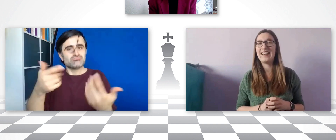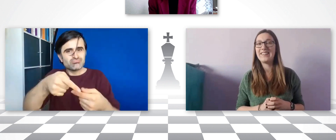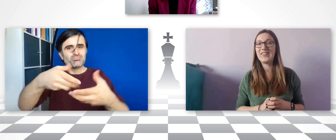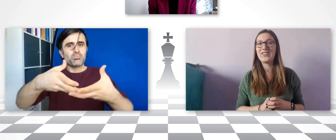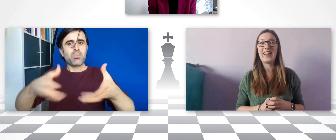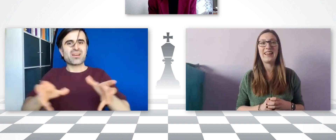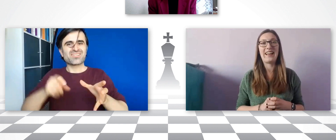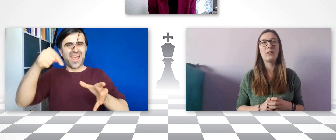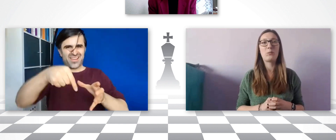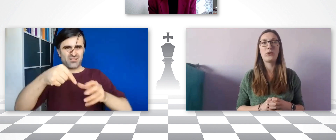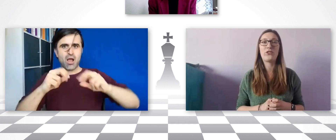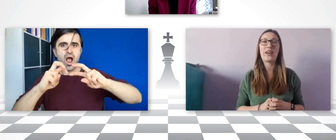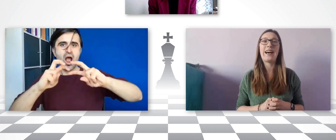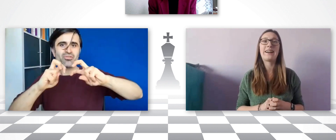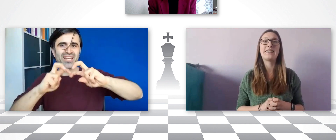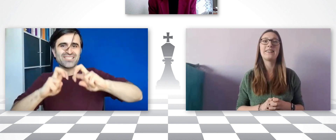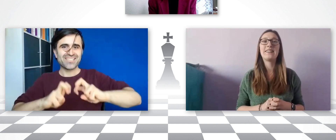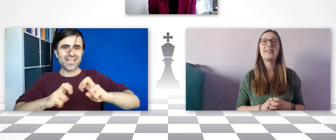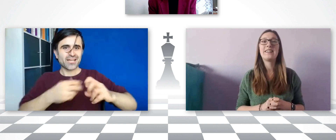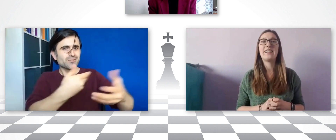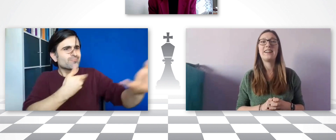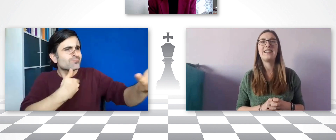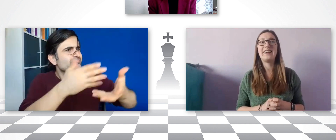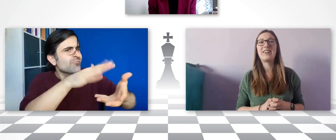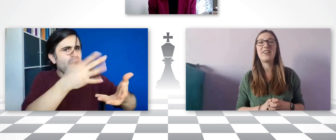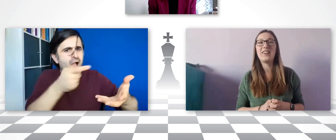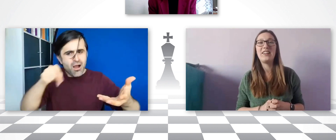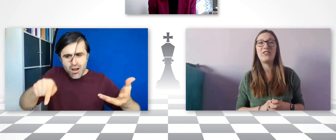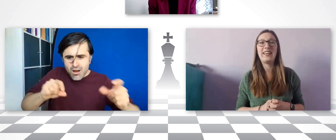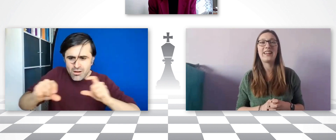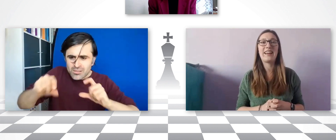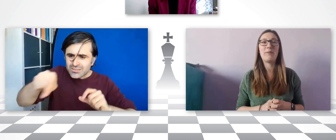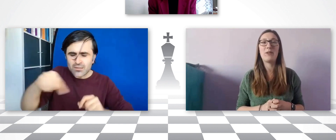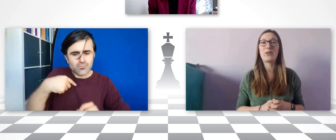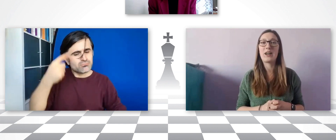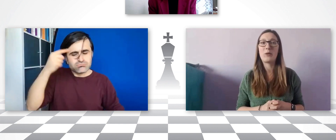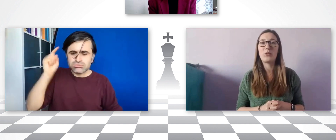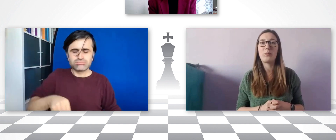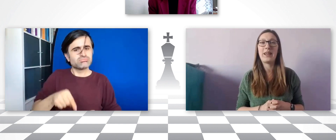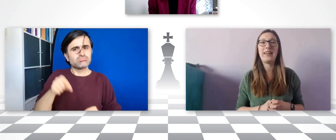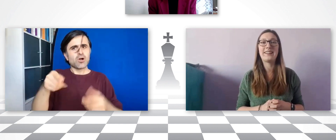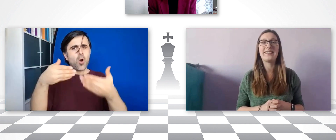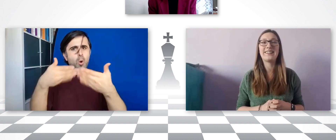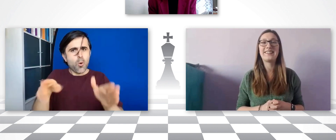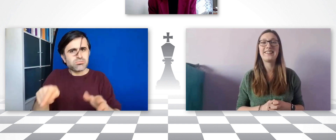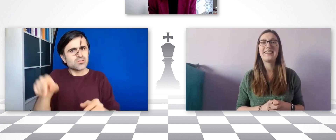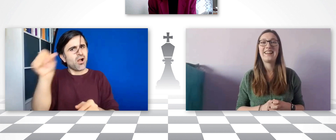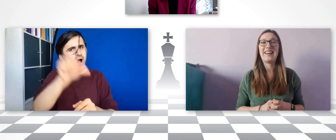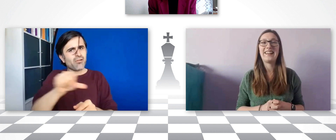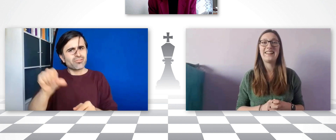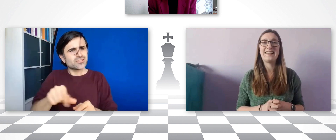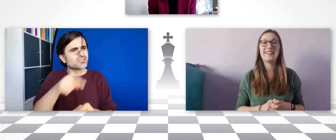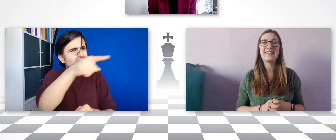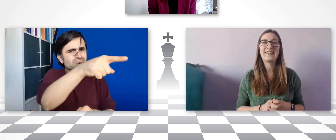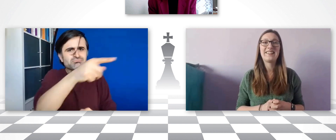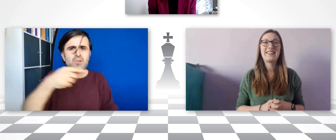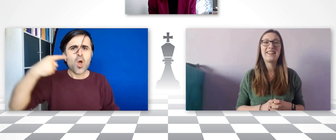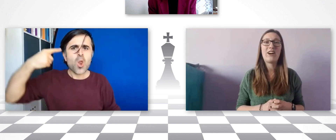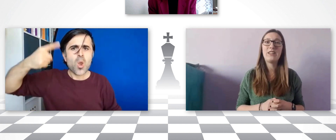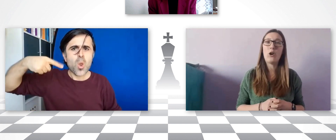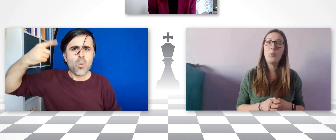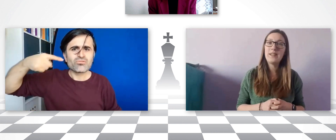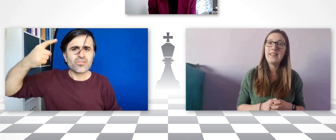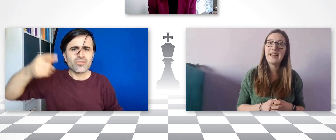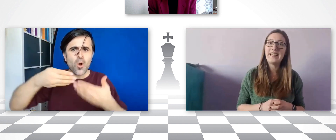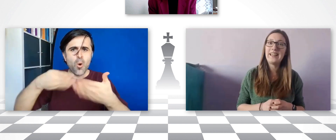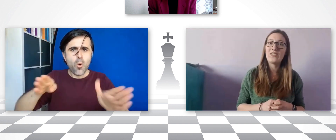en tijdens en na het potje schaken dingen kan analyseren en met elkaar kan bespreken. En